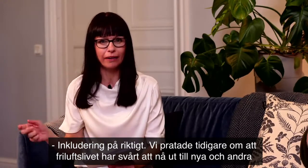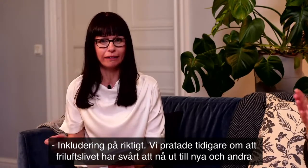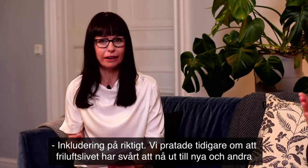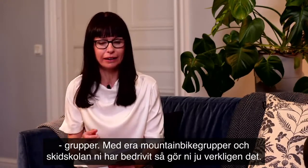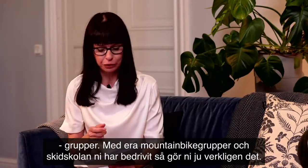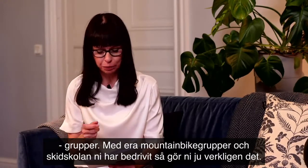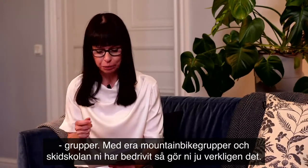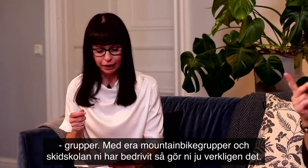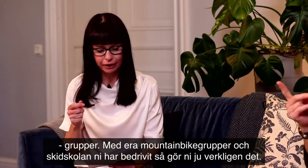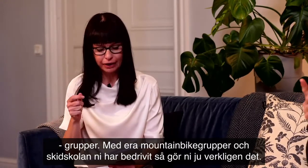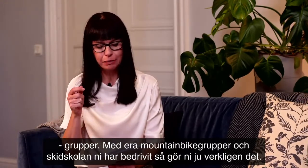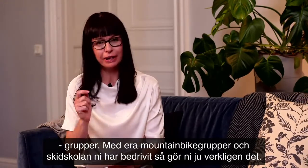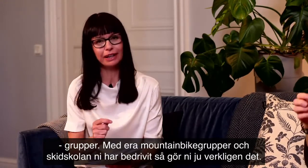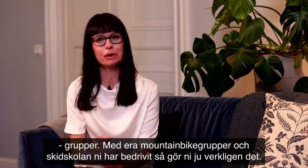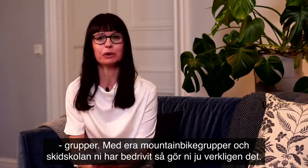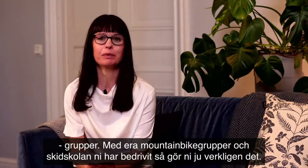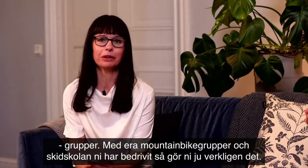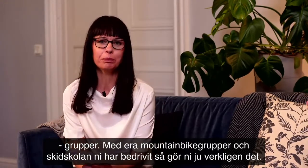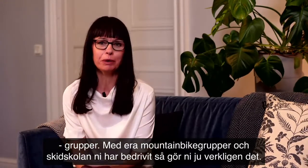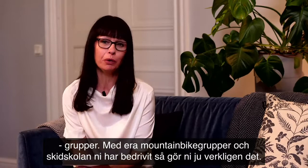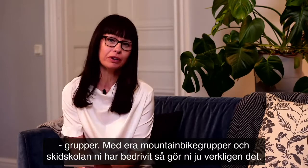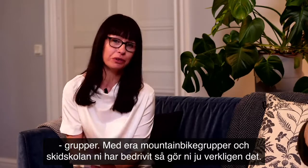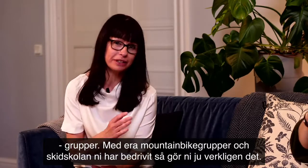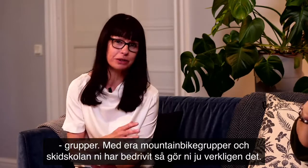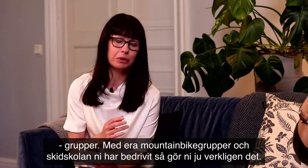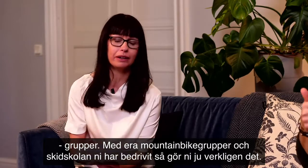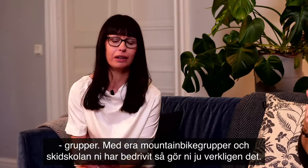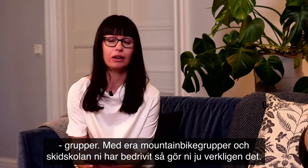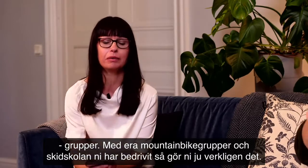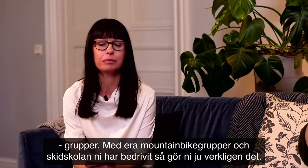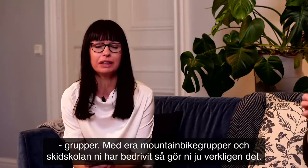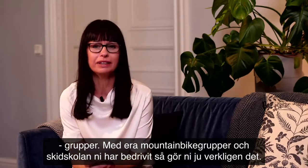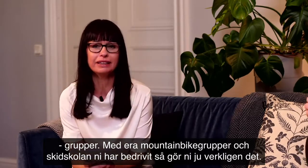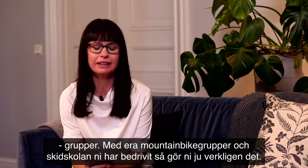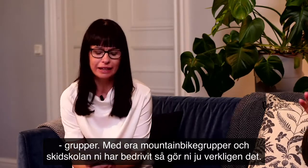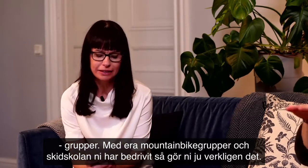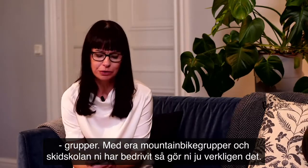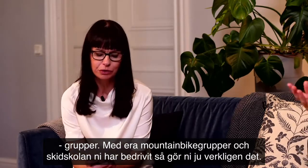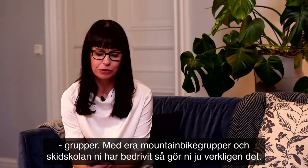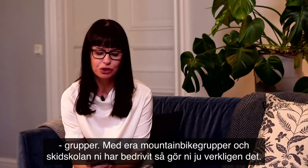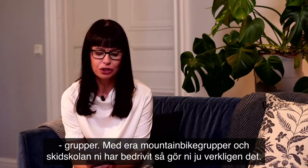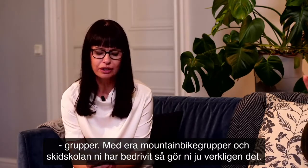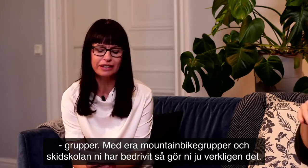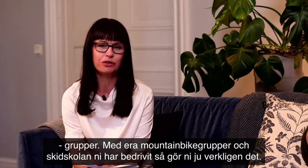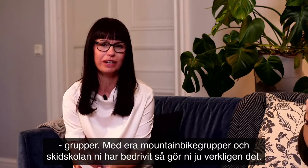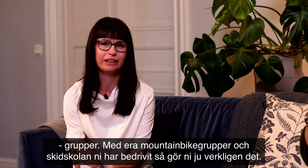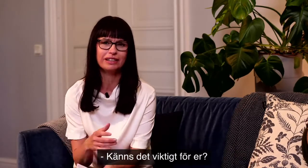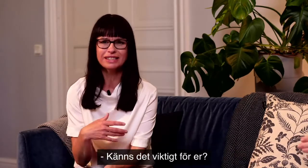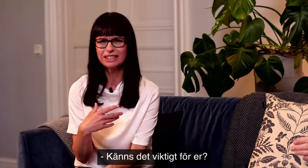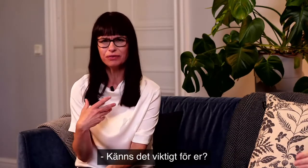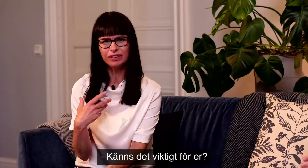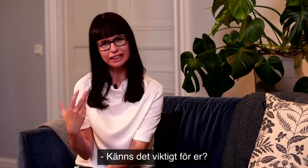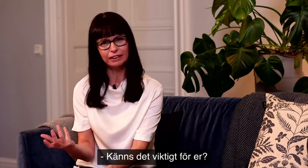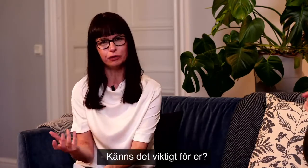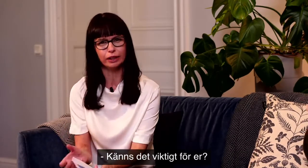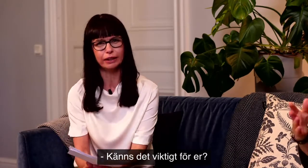andra grupper. Med era mountainbike-grupper och skidskolan ni har bedrivit tidigare så gör ni ju verkligen. Det känns det viktigt för er.